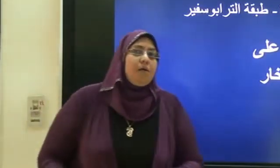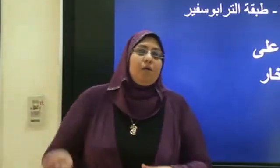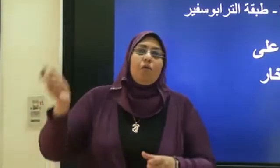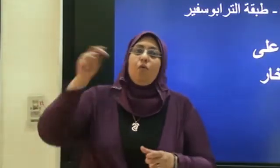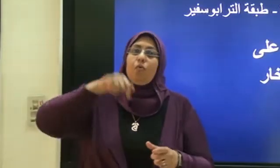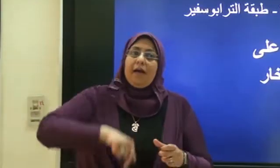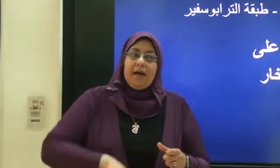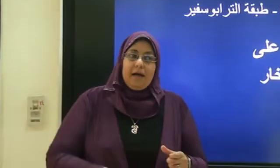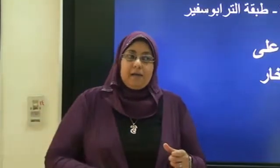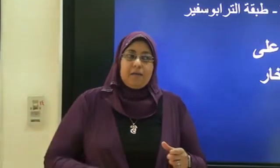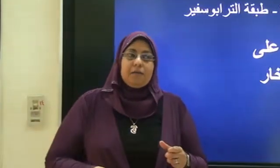جواها